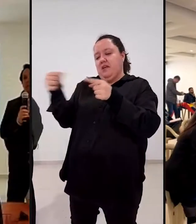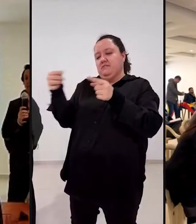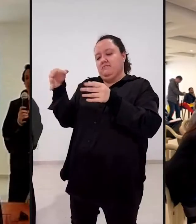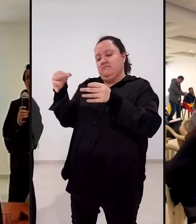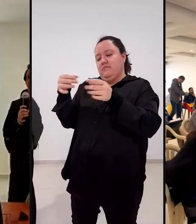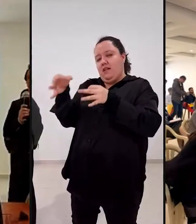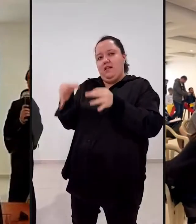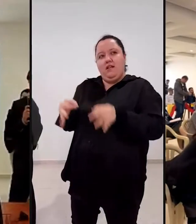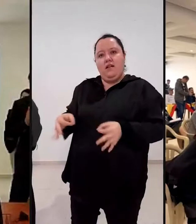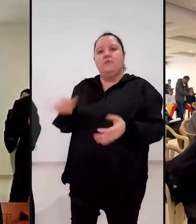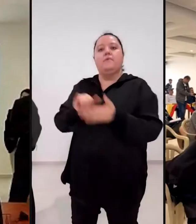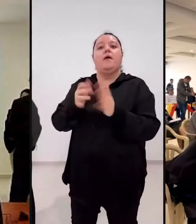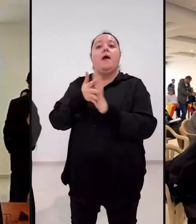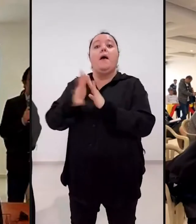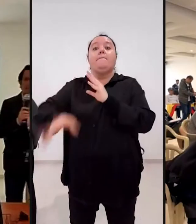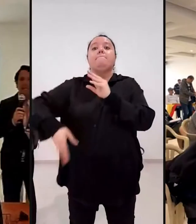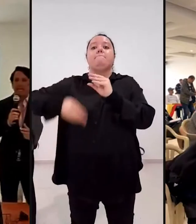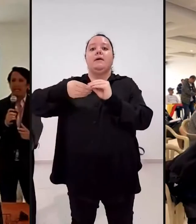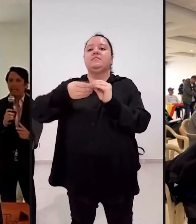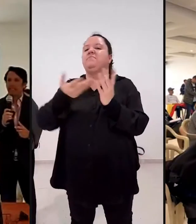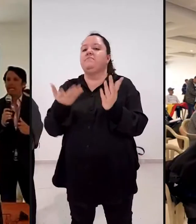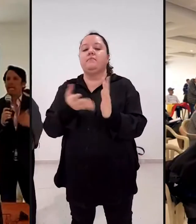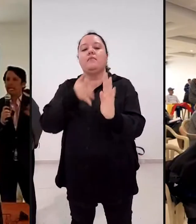también con las